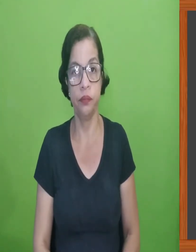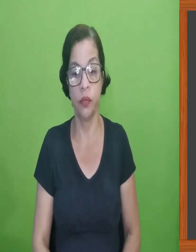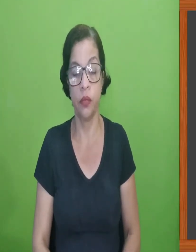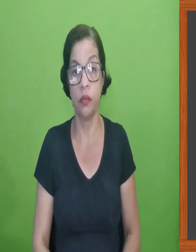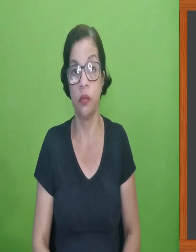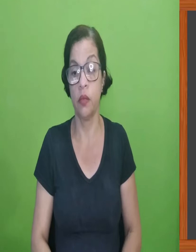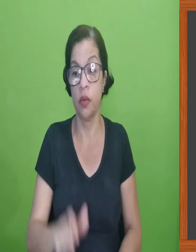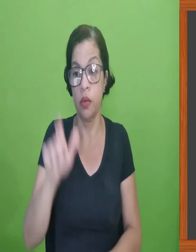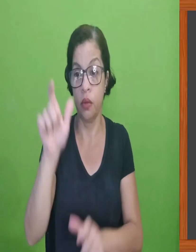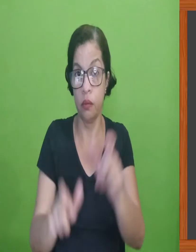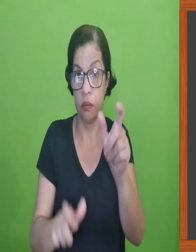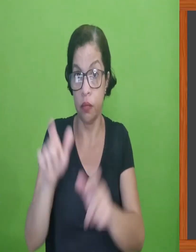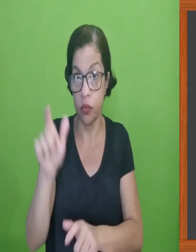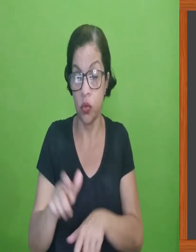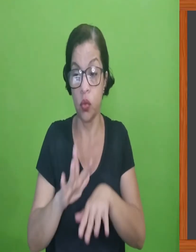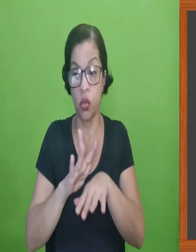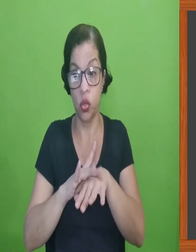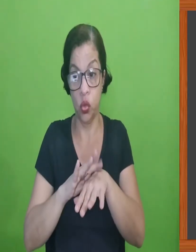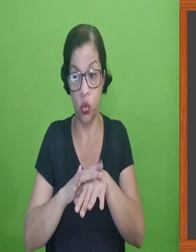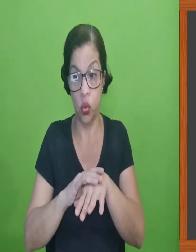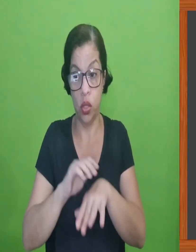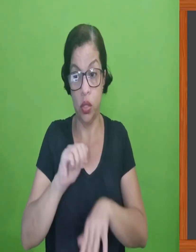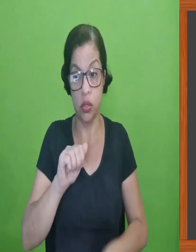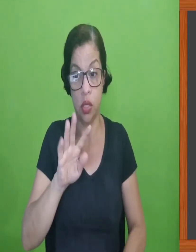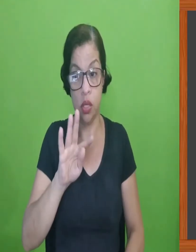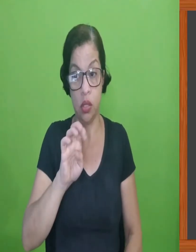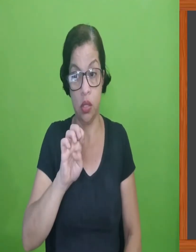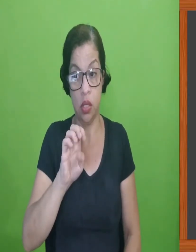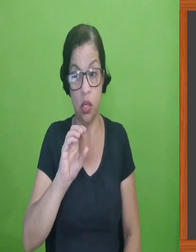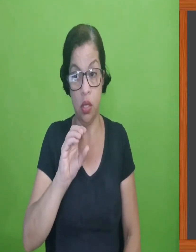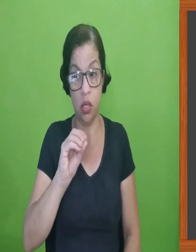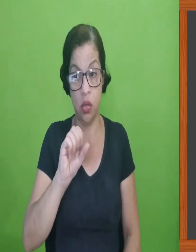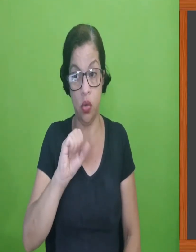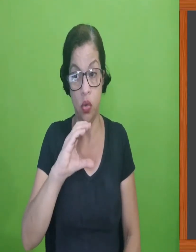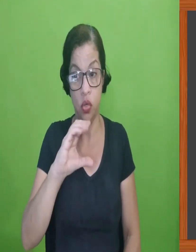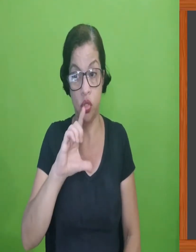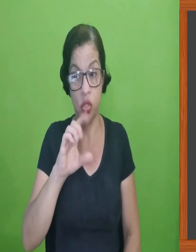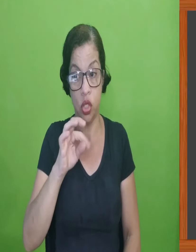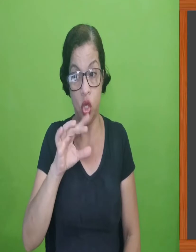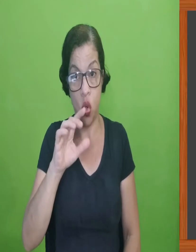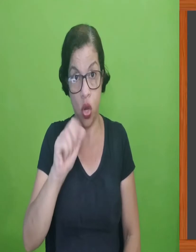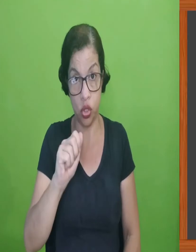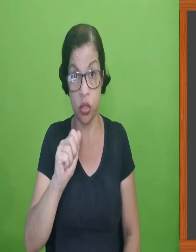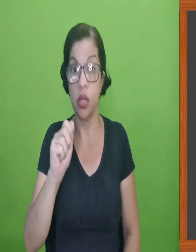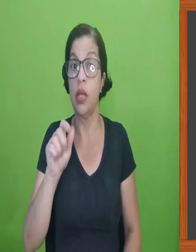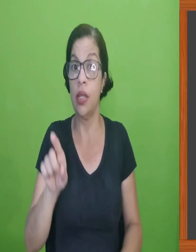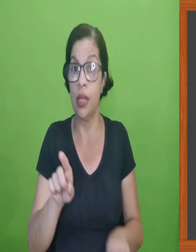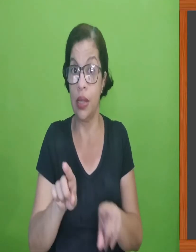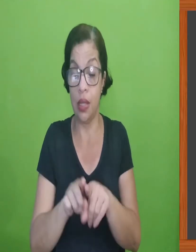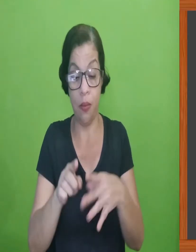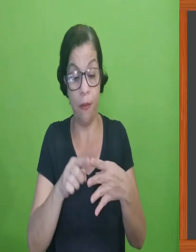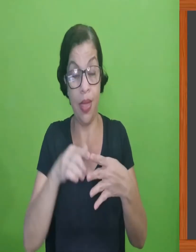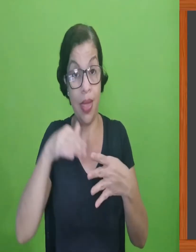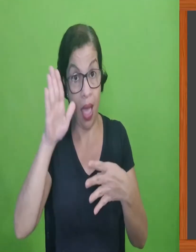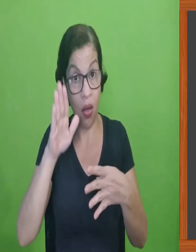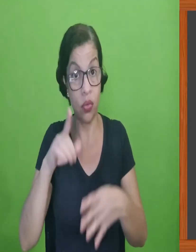Portadores de doença aterosclerótica subclínica também são classificados como risco cardiovascular alto, desde que